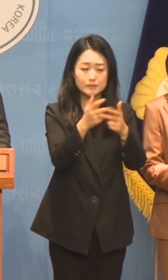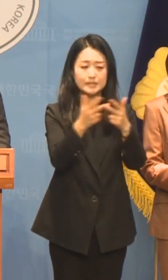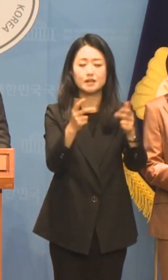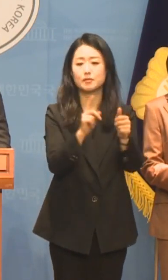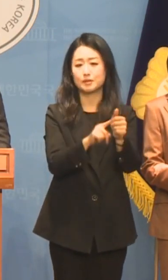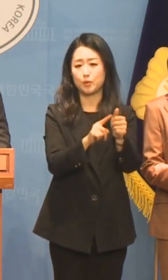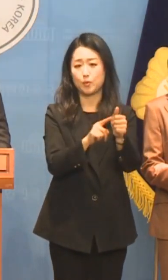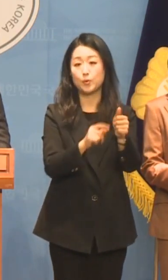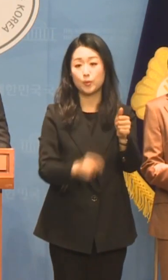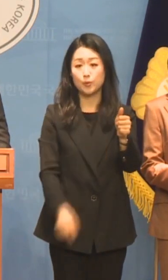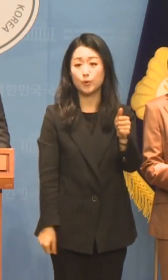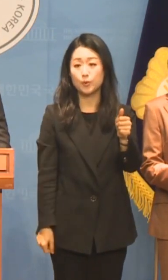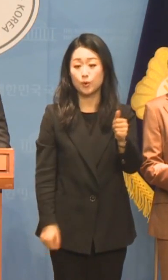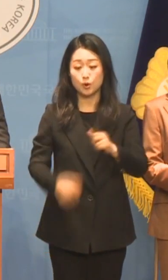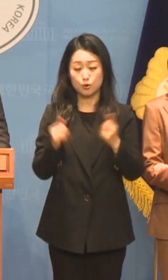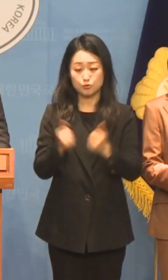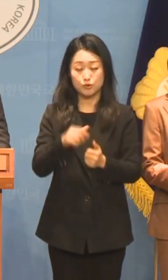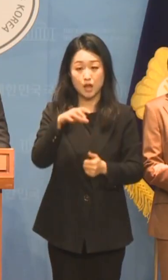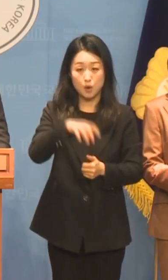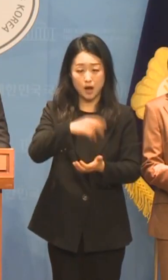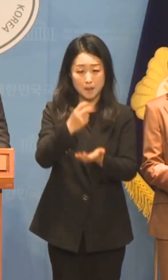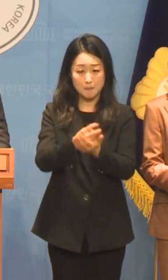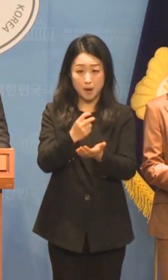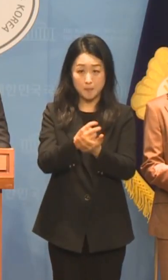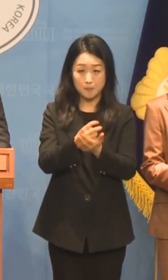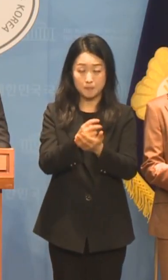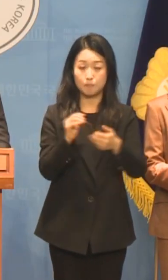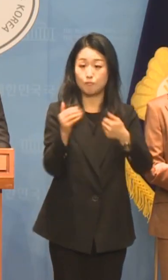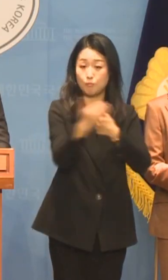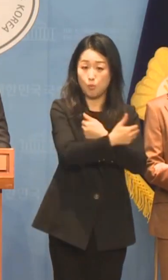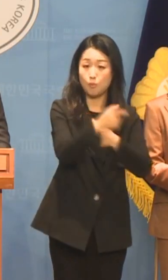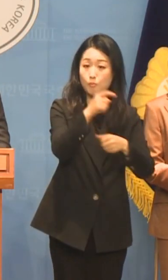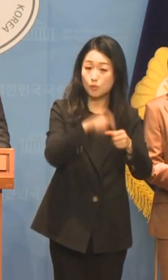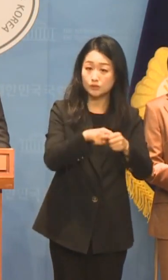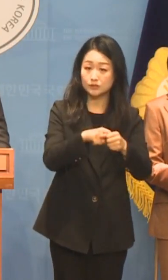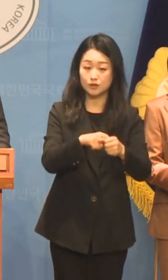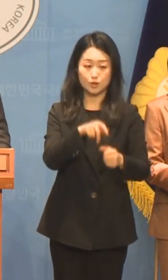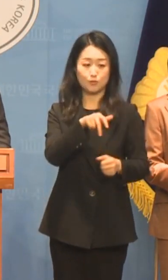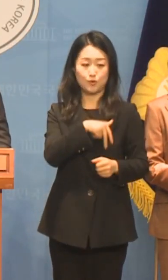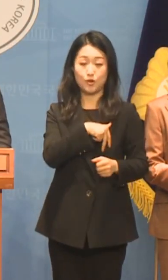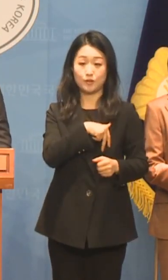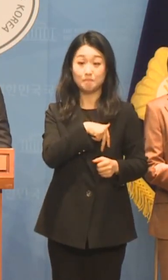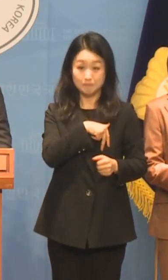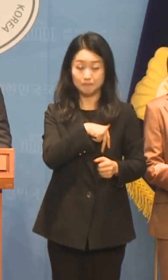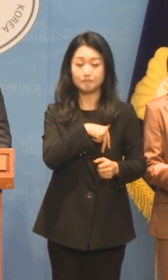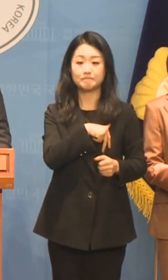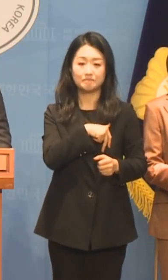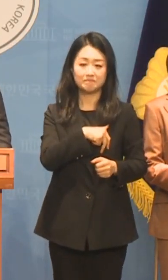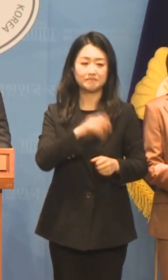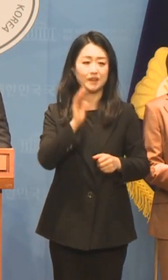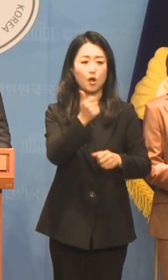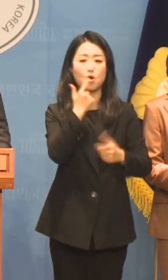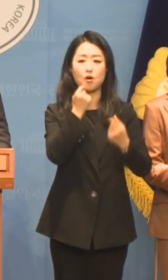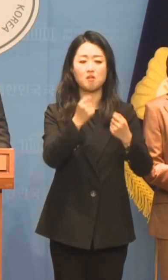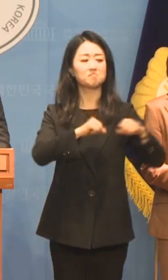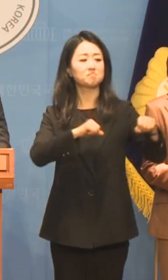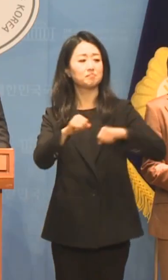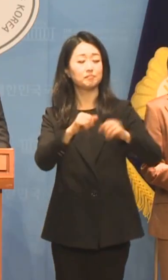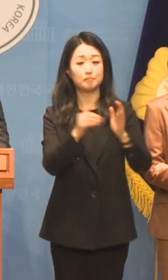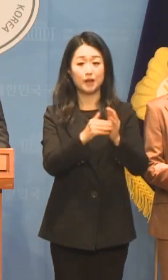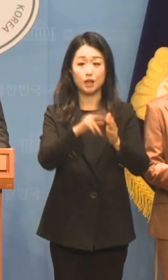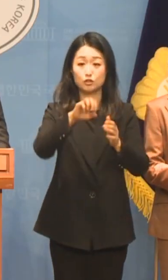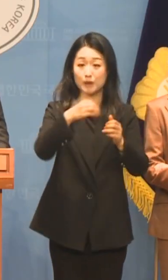이재명 대표는 국회와 제도를 방탄 삼아 여의도 대통령 행세를 해왔습니다.